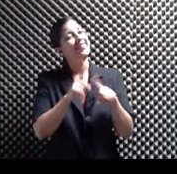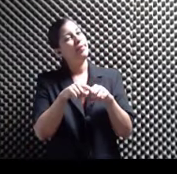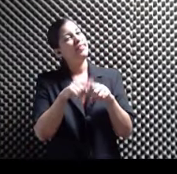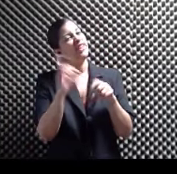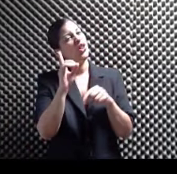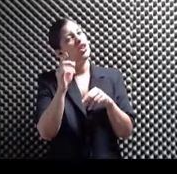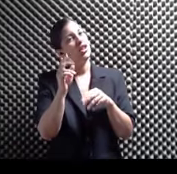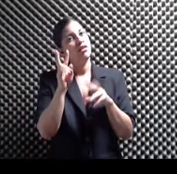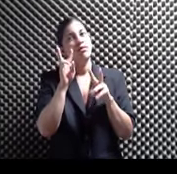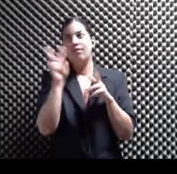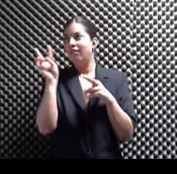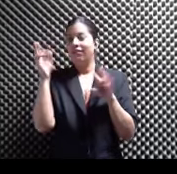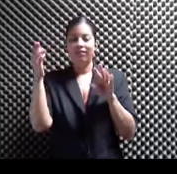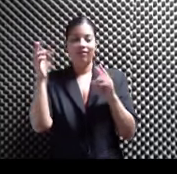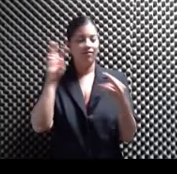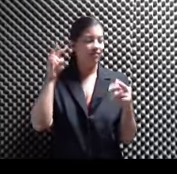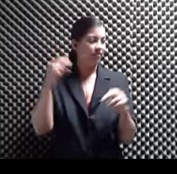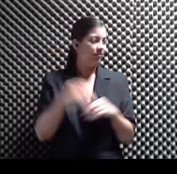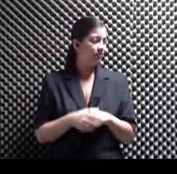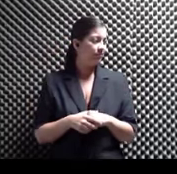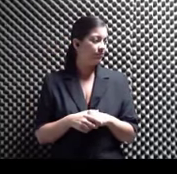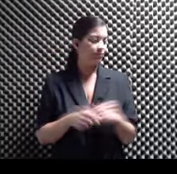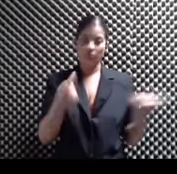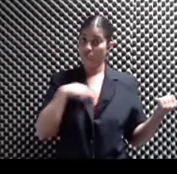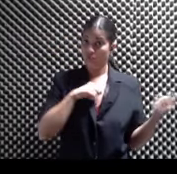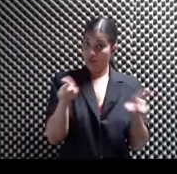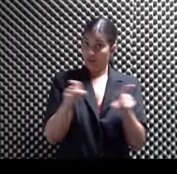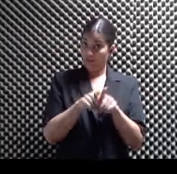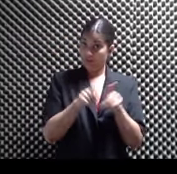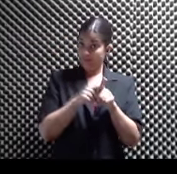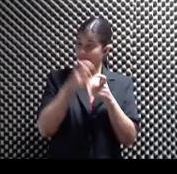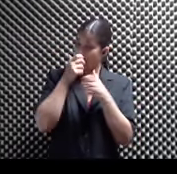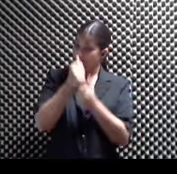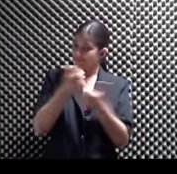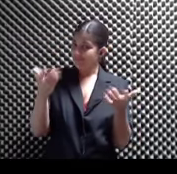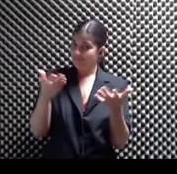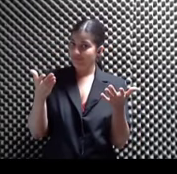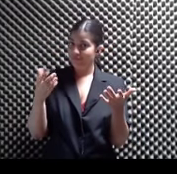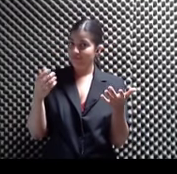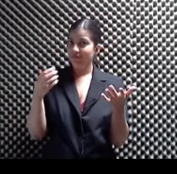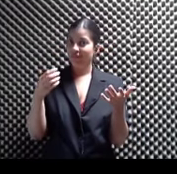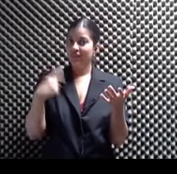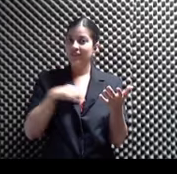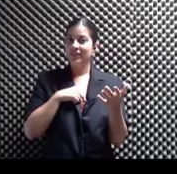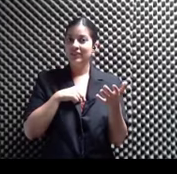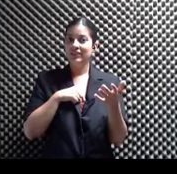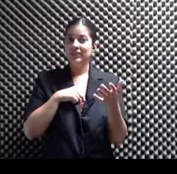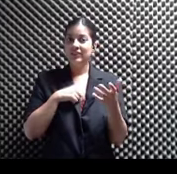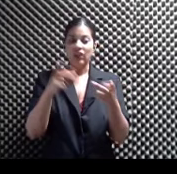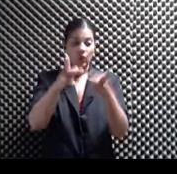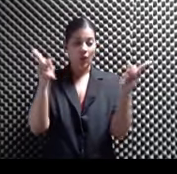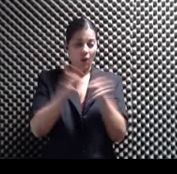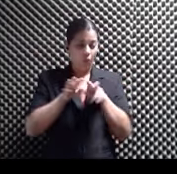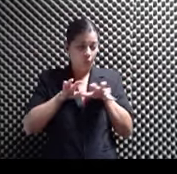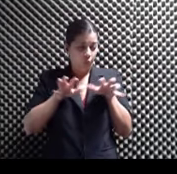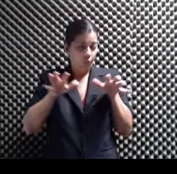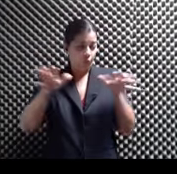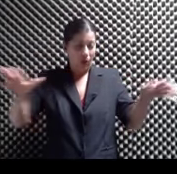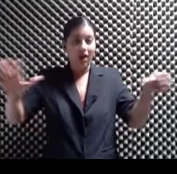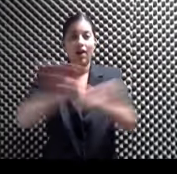mirando. Y además, como que a nosotros también nos interesa como abarcar, llenar los espacios, y tiene